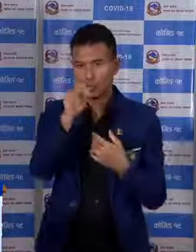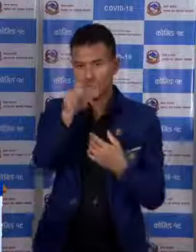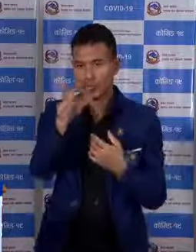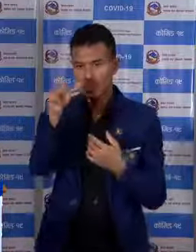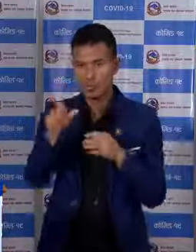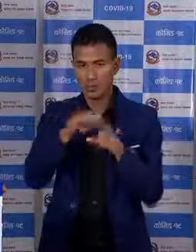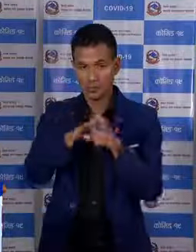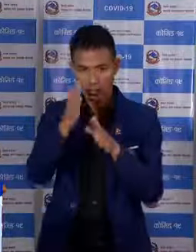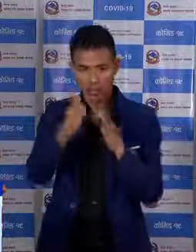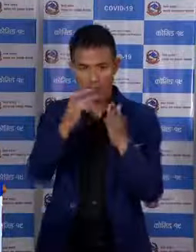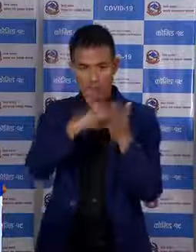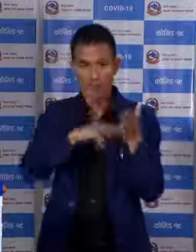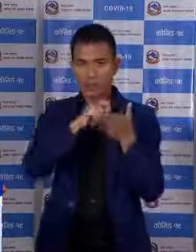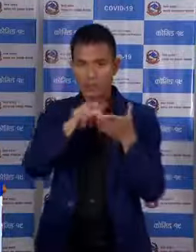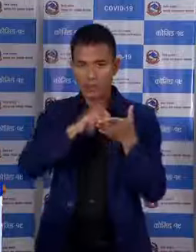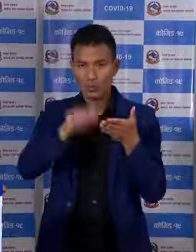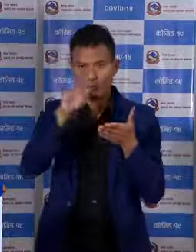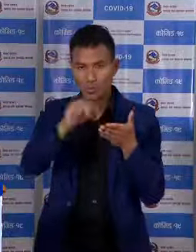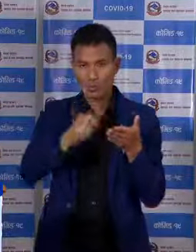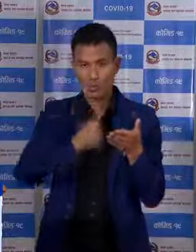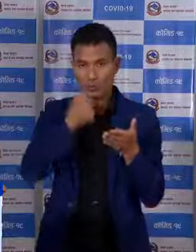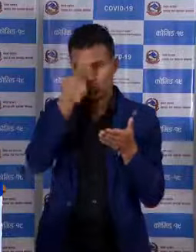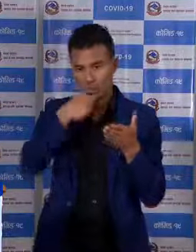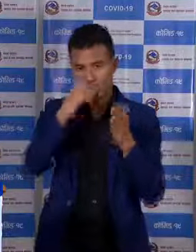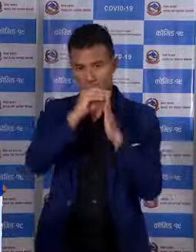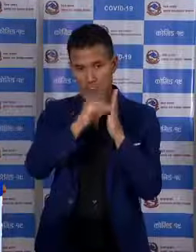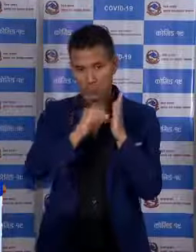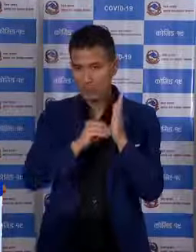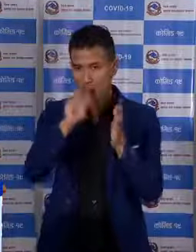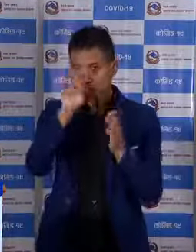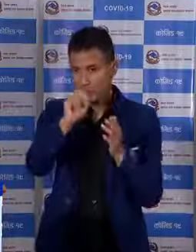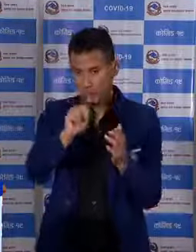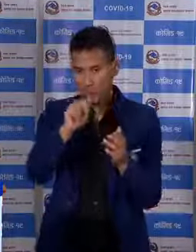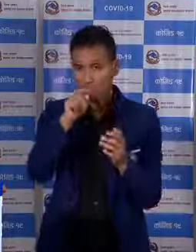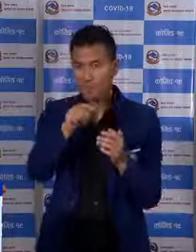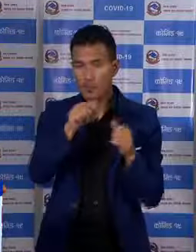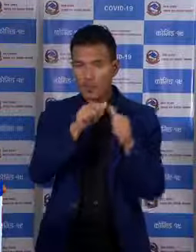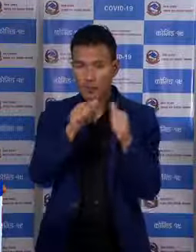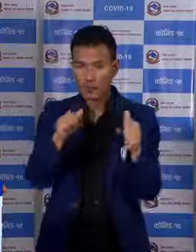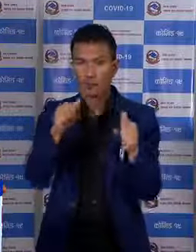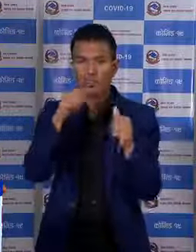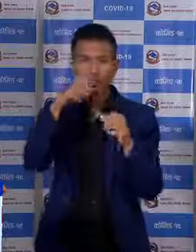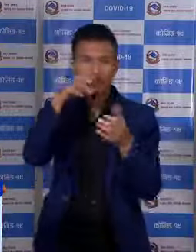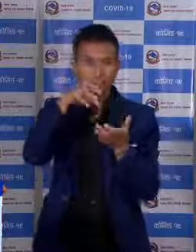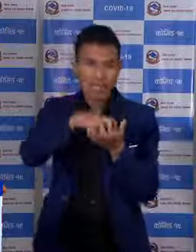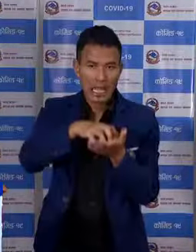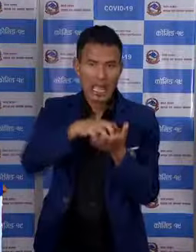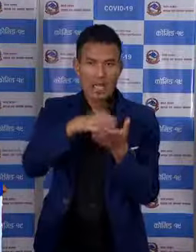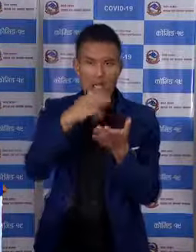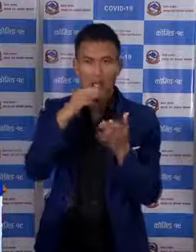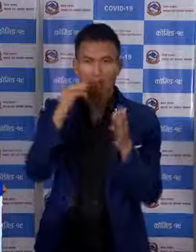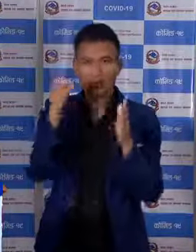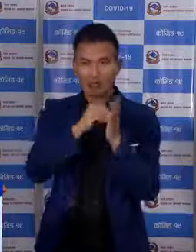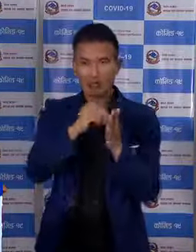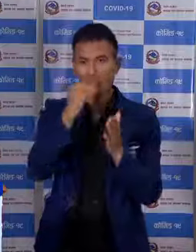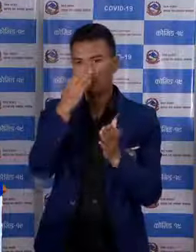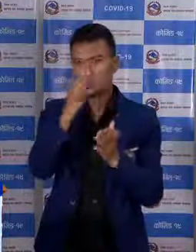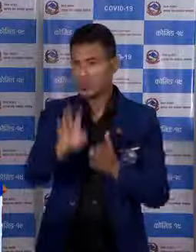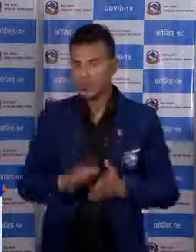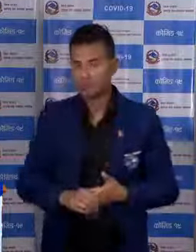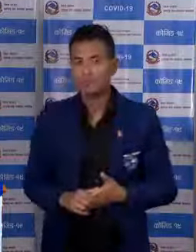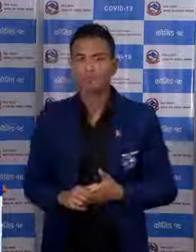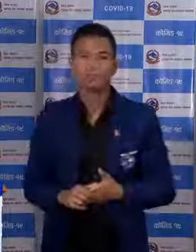रूलेद्री पहरू पर्णु पर्ने हों छा आपणा वीबरणी निदी हों छाओ वीबरणी सब्धिदा खेरी को ठेगाना छाई यहार उल्येग गरिएक ओंछ